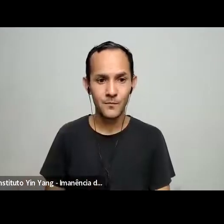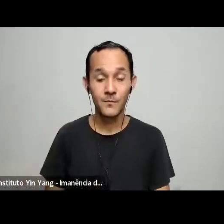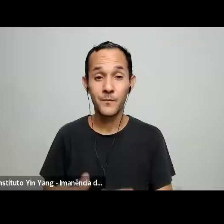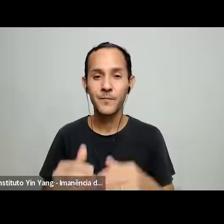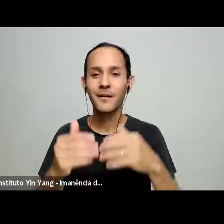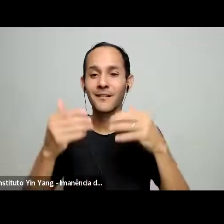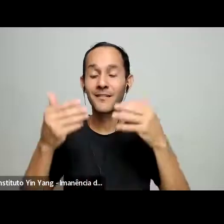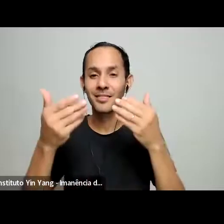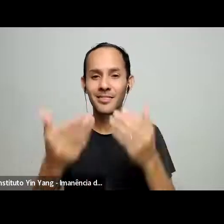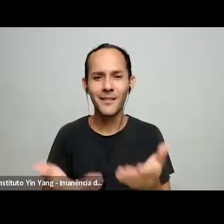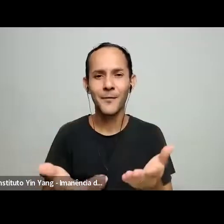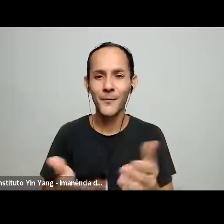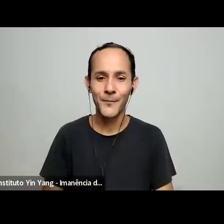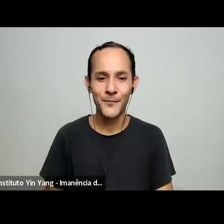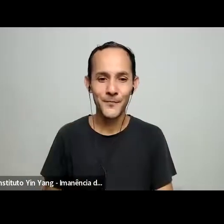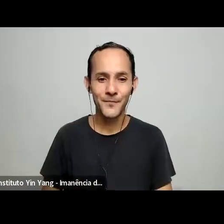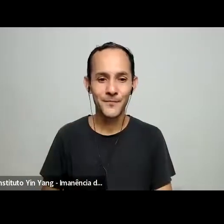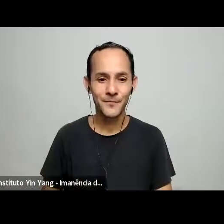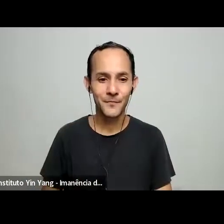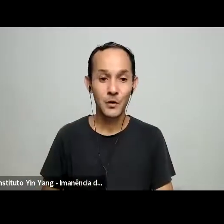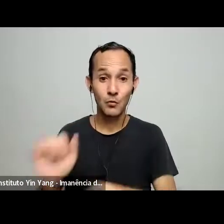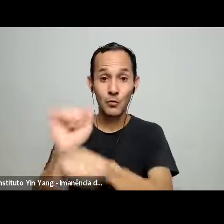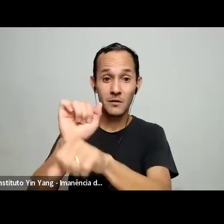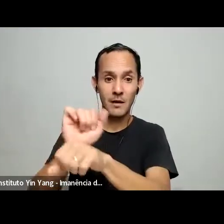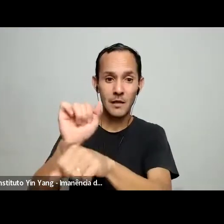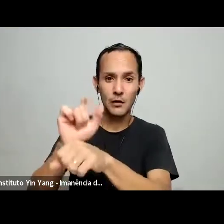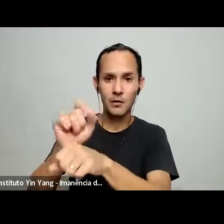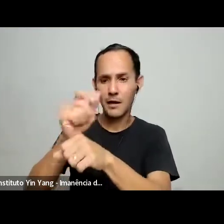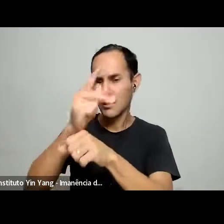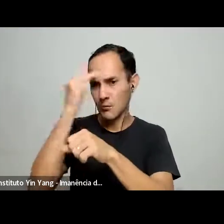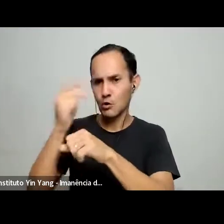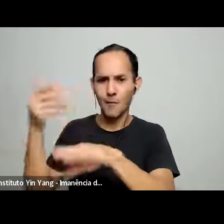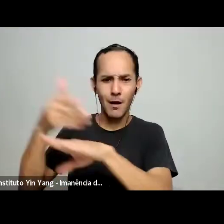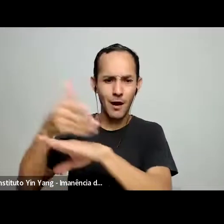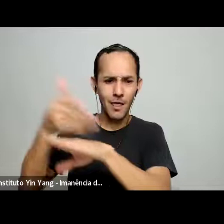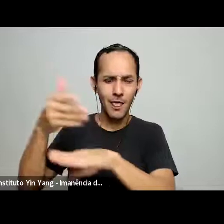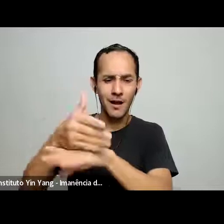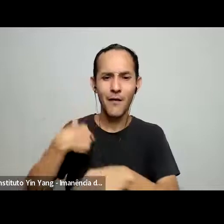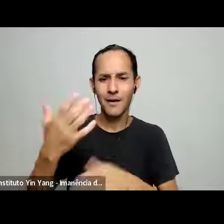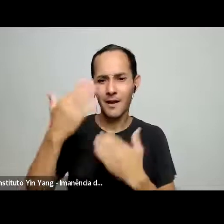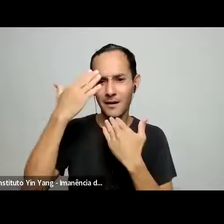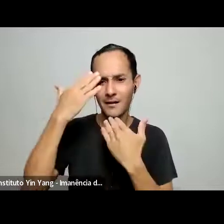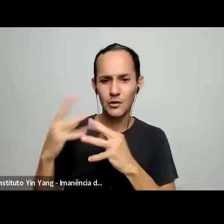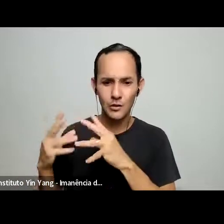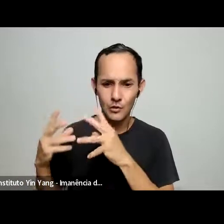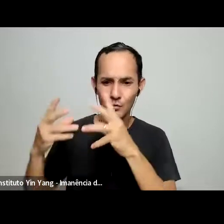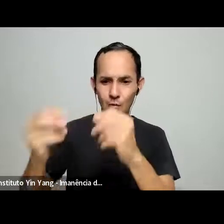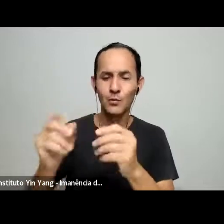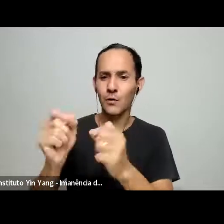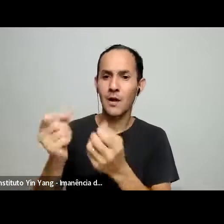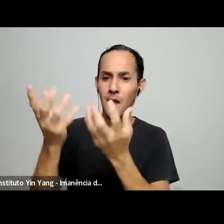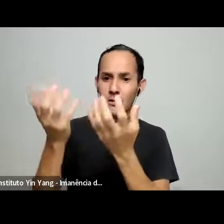Então, minha gente, eu estou esperando só admitir todo mundo que está aqui. Eu queria agradecer a todos que aceitaram